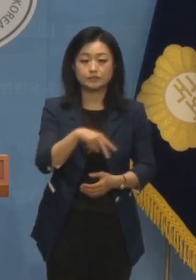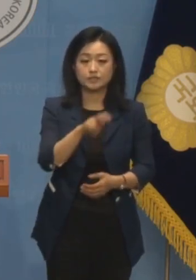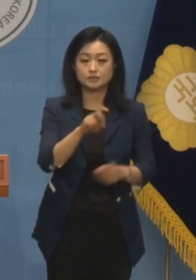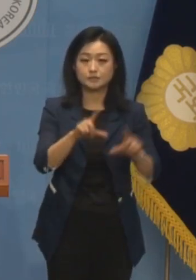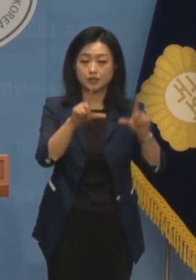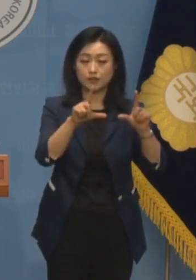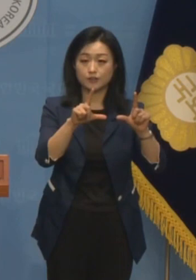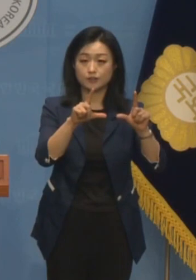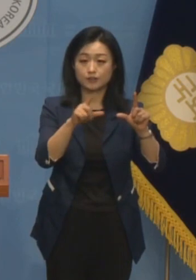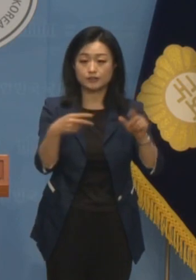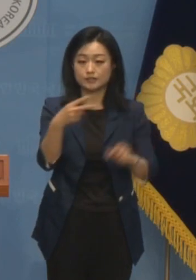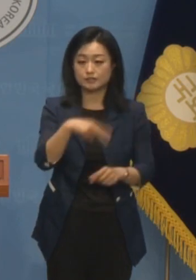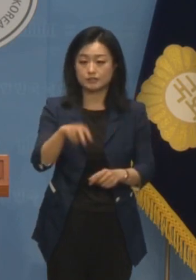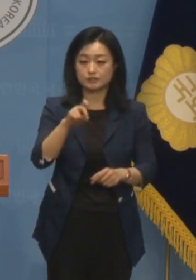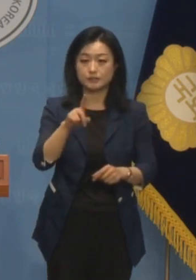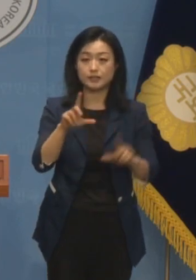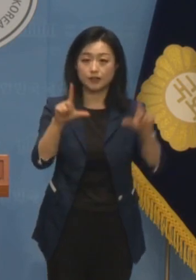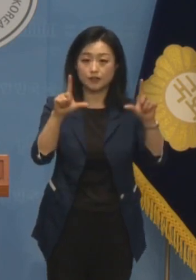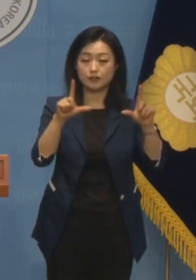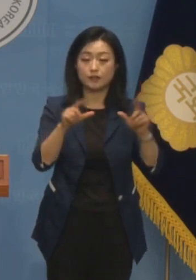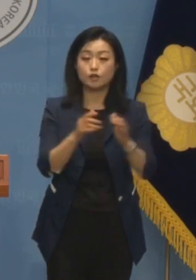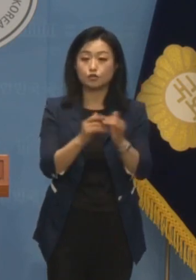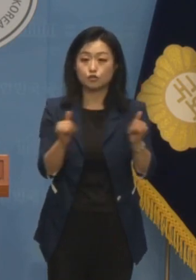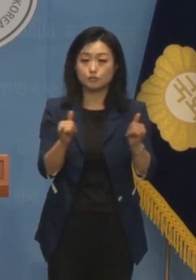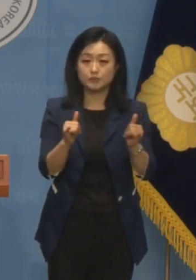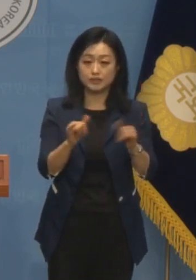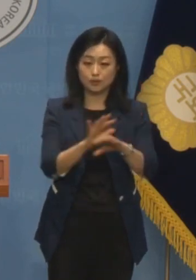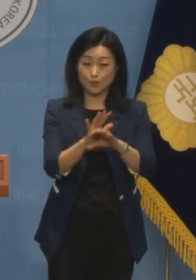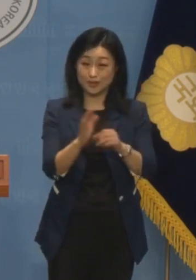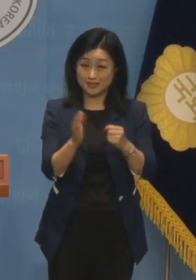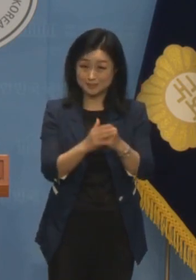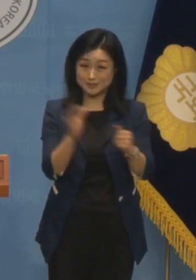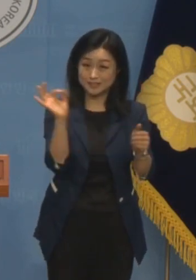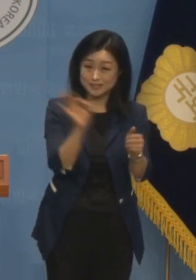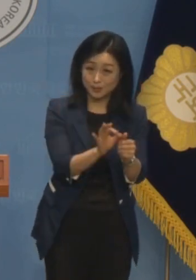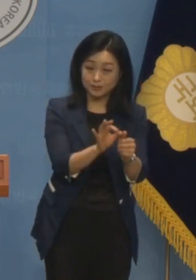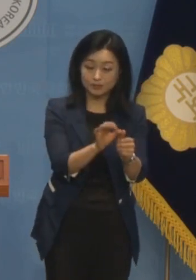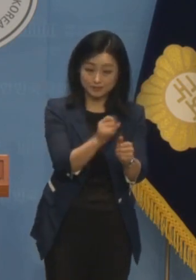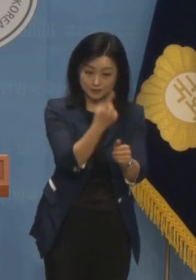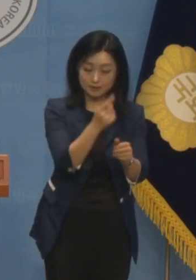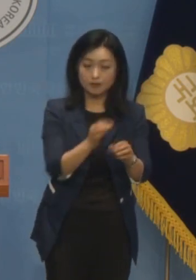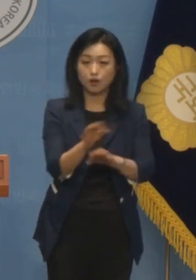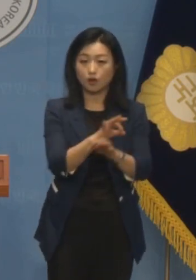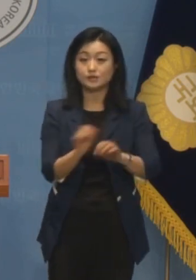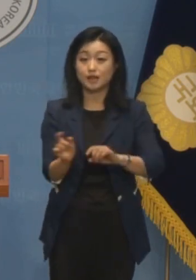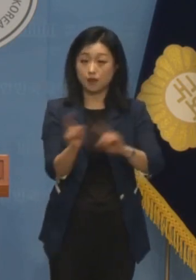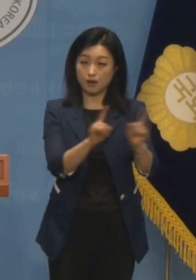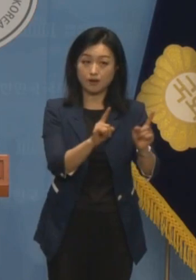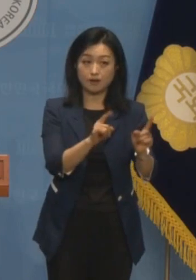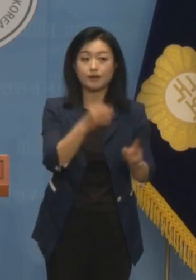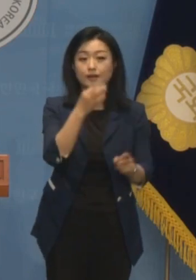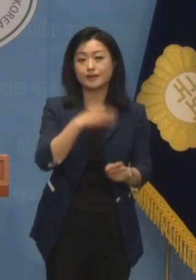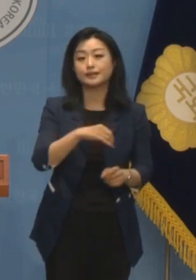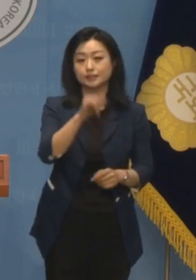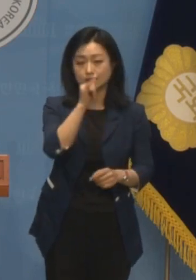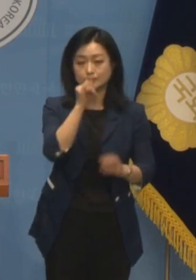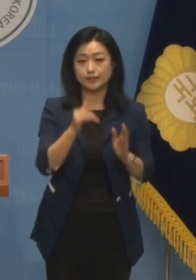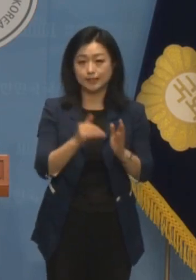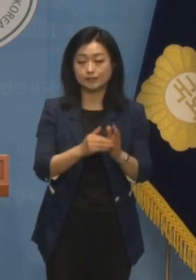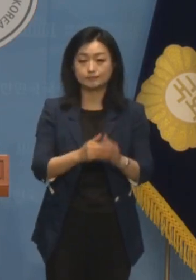2020년, 2021년 전 국민 재난지원금의 경제 효과는 이미 입증된 바